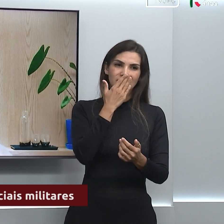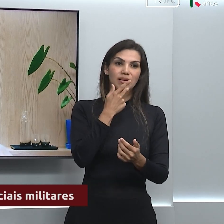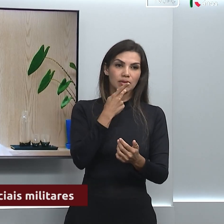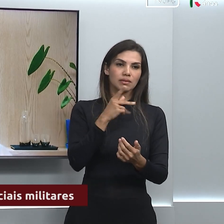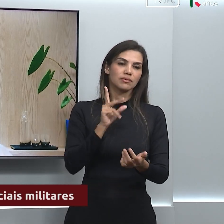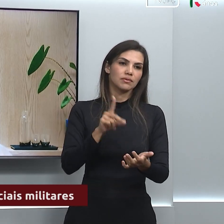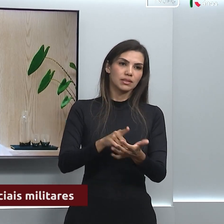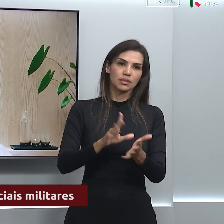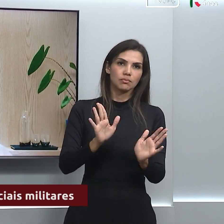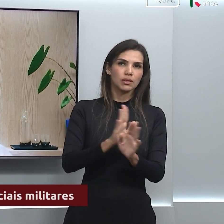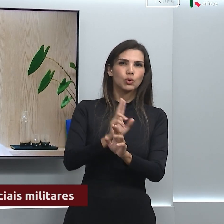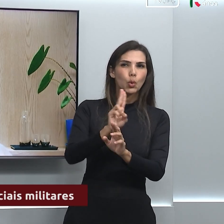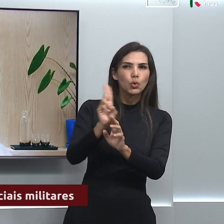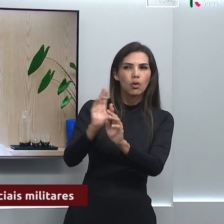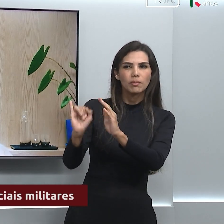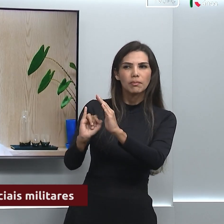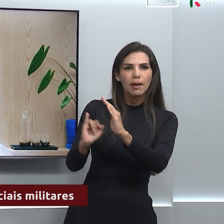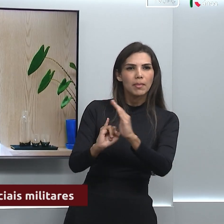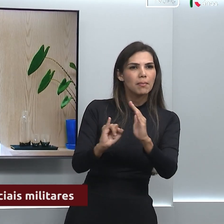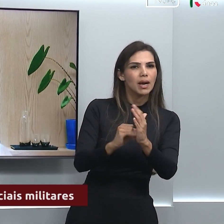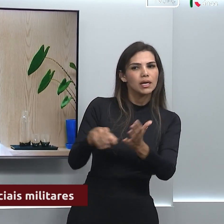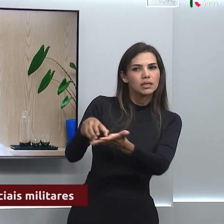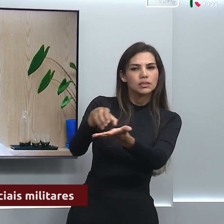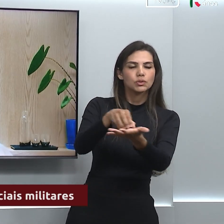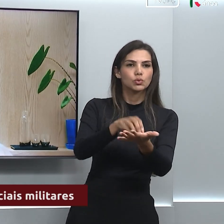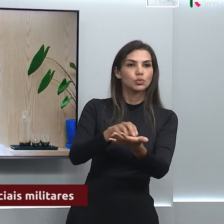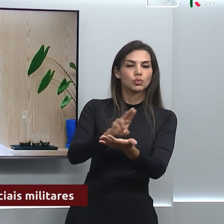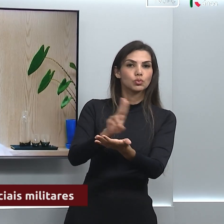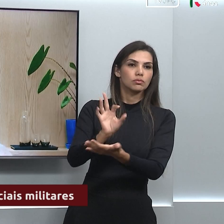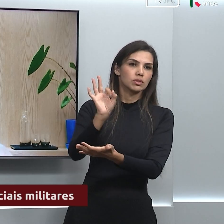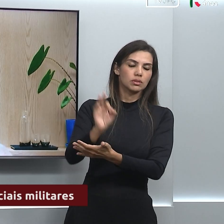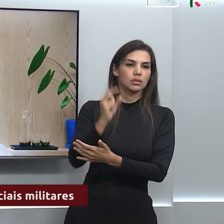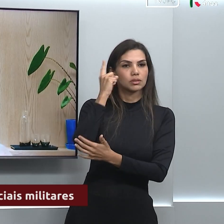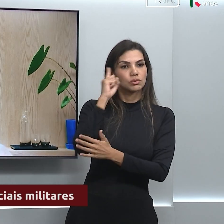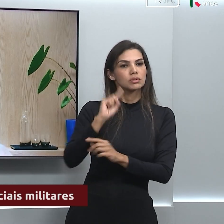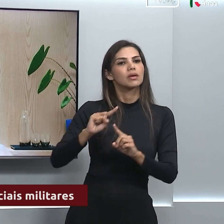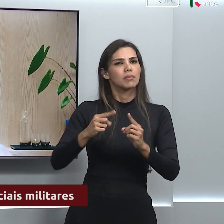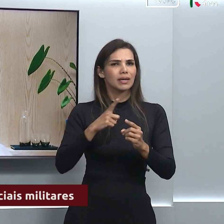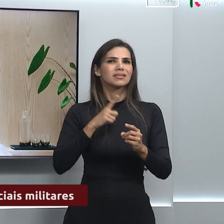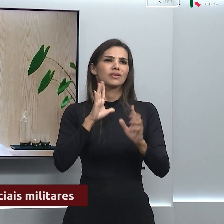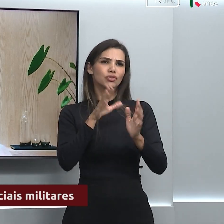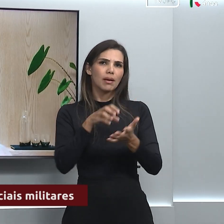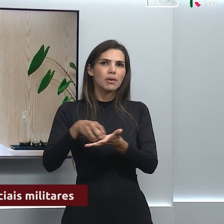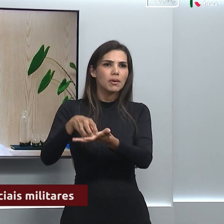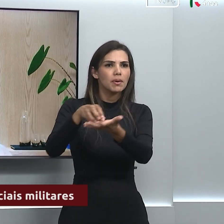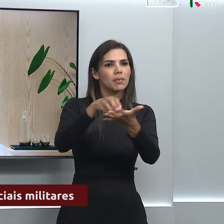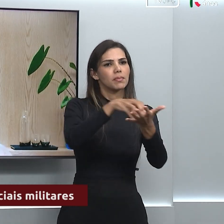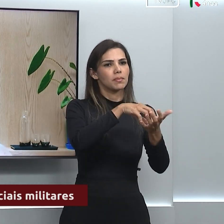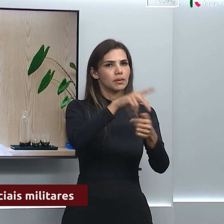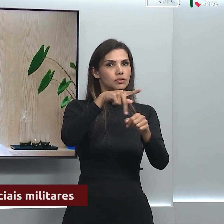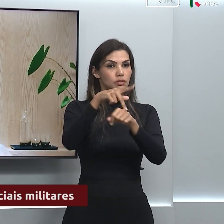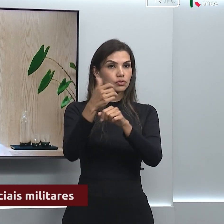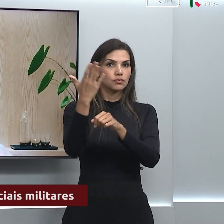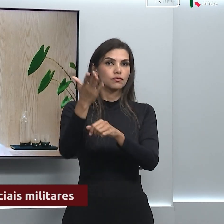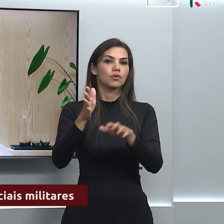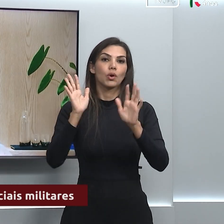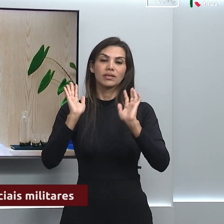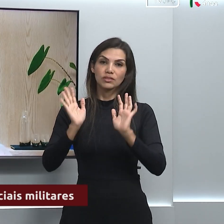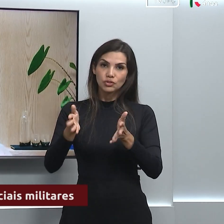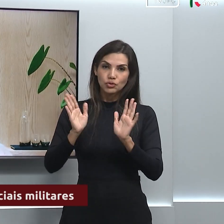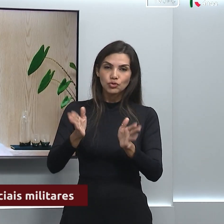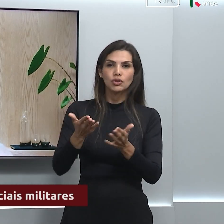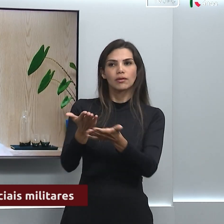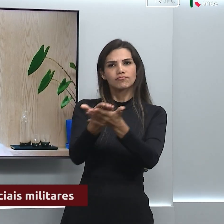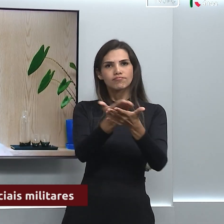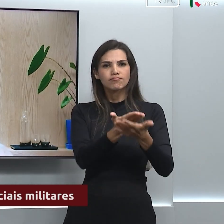o nome dessas instituições, mas nós temos, sim, diversos organismos internacionais que já fizeram levantamento sobre o